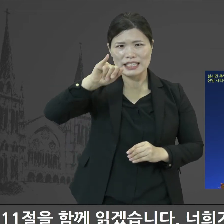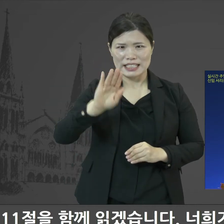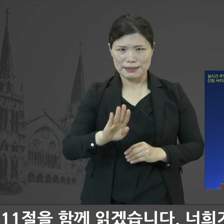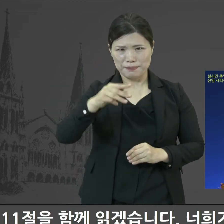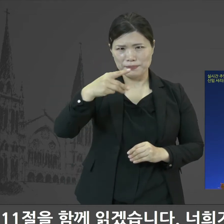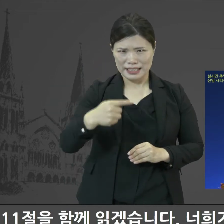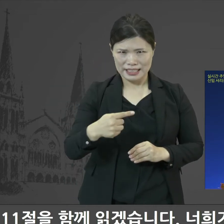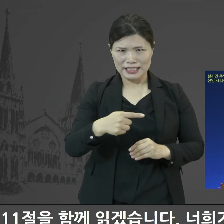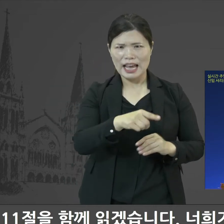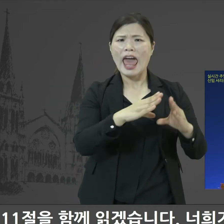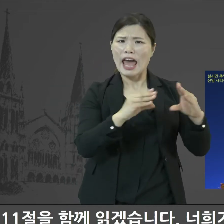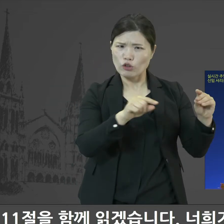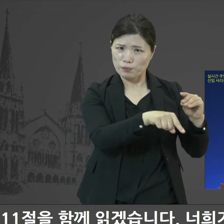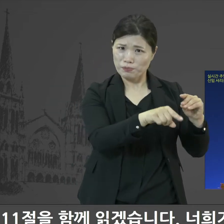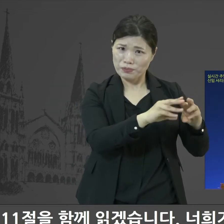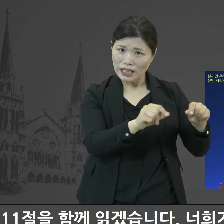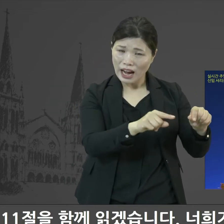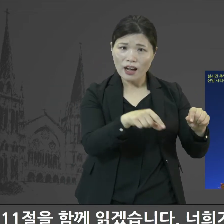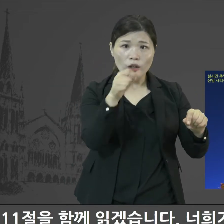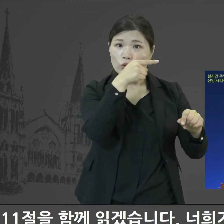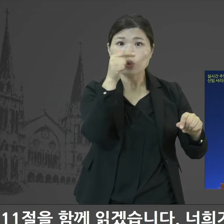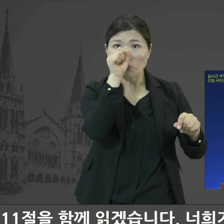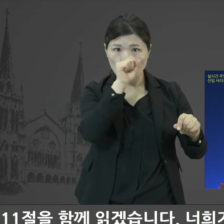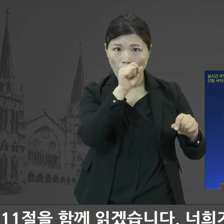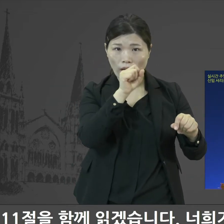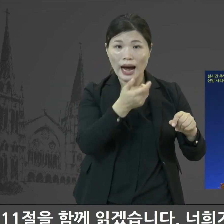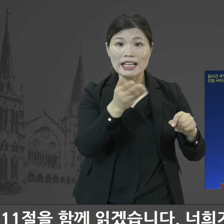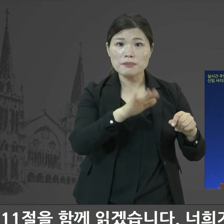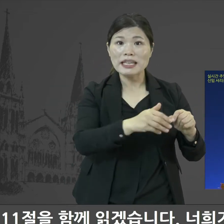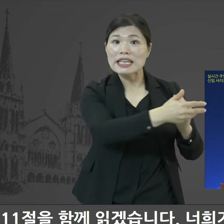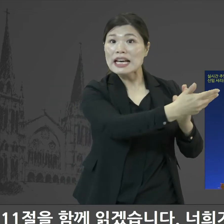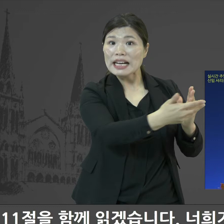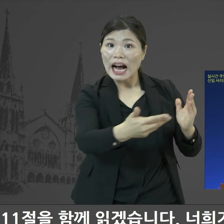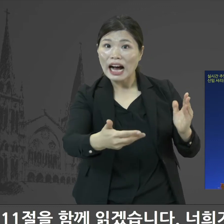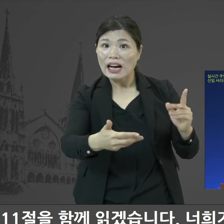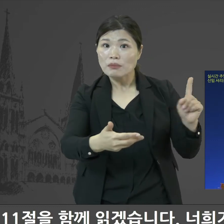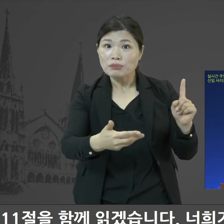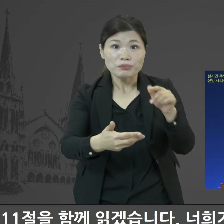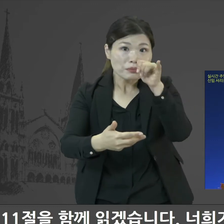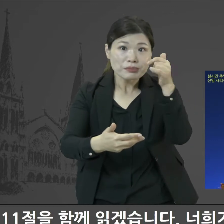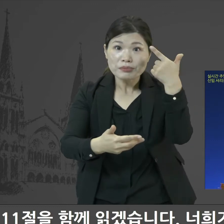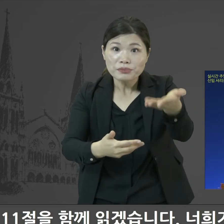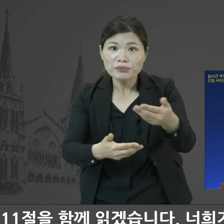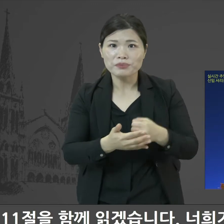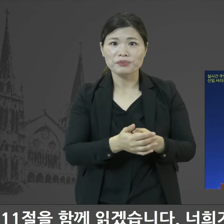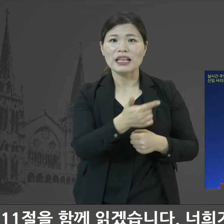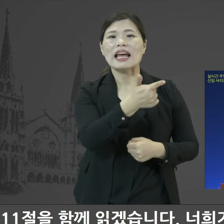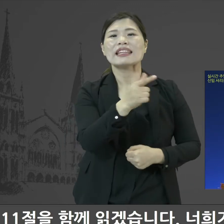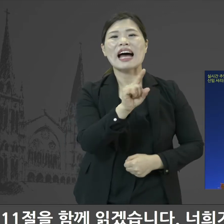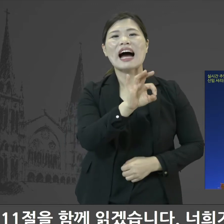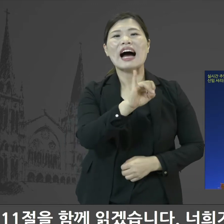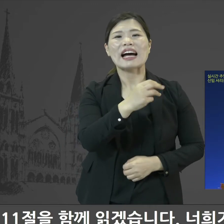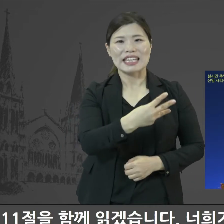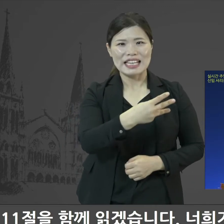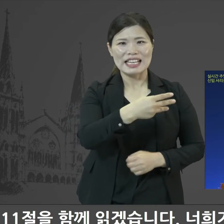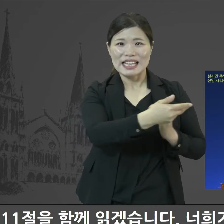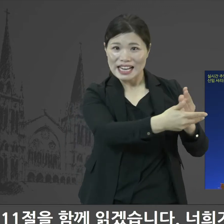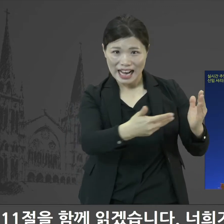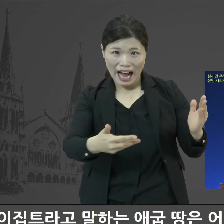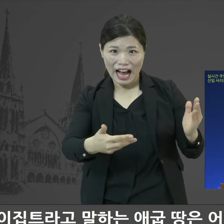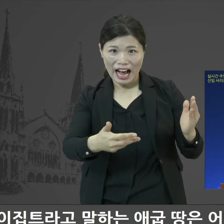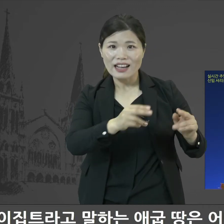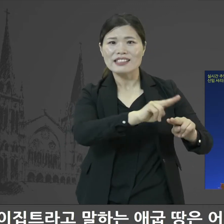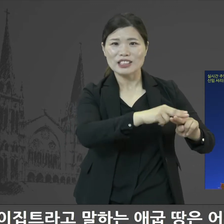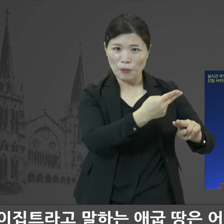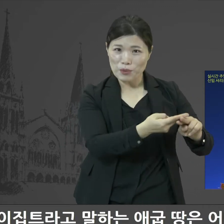애굽은 비옥한 땅인데 그 비옥함이 어느 강으로부터 여러분 주어진 선물입니까? 나일강의